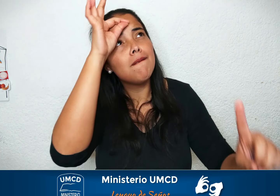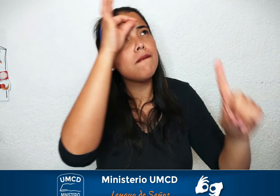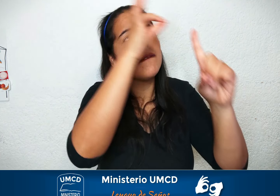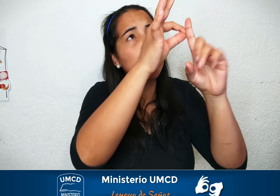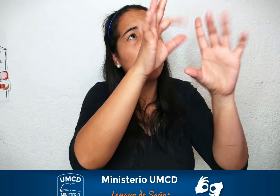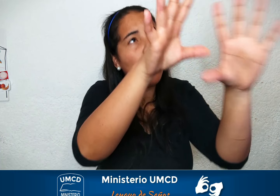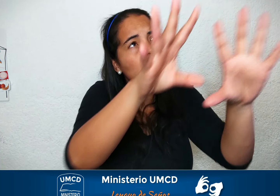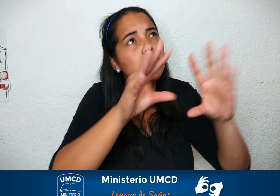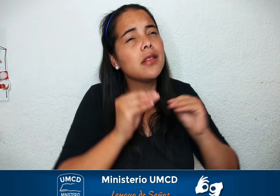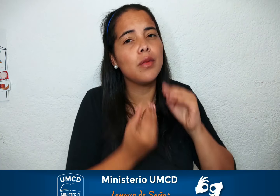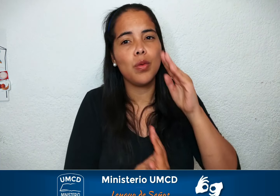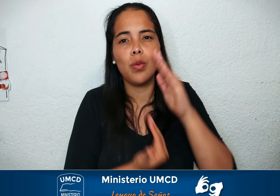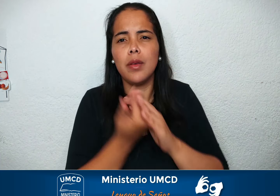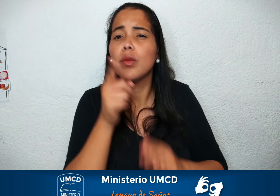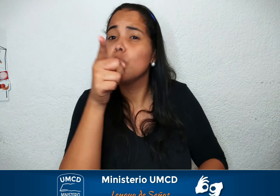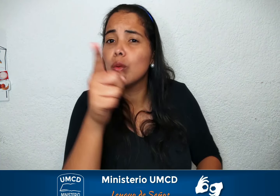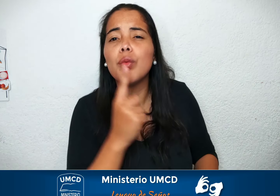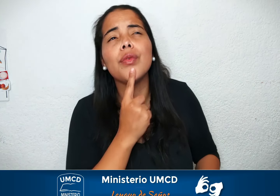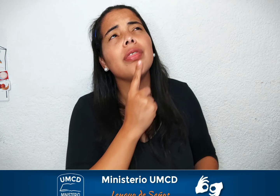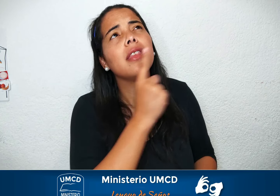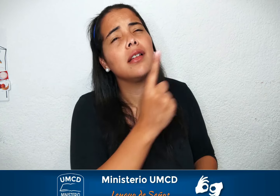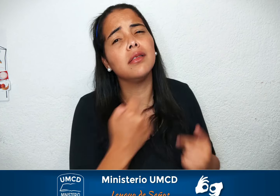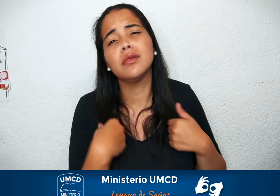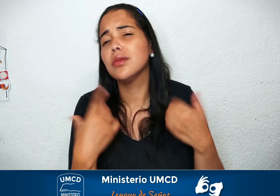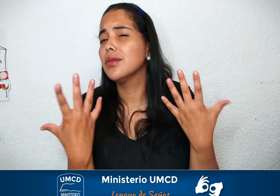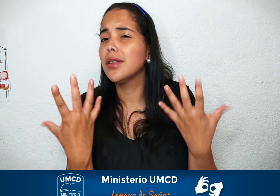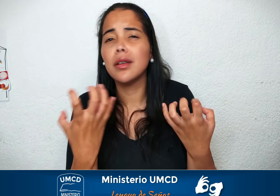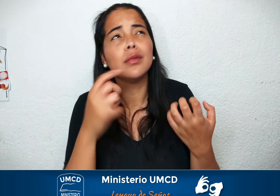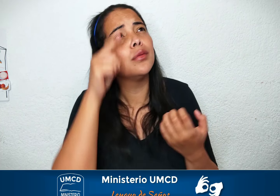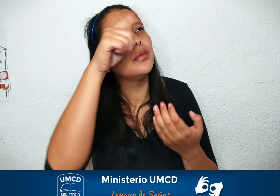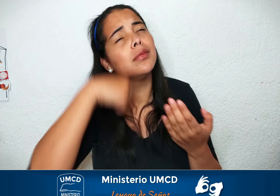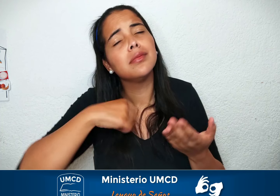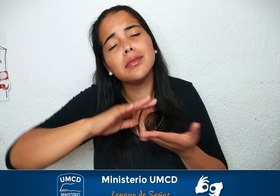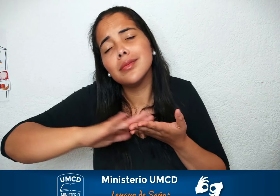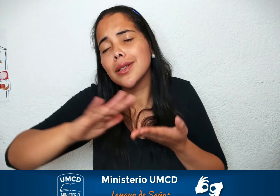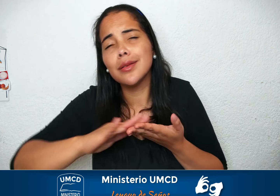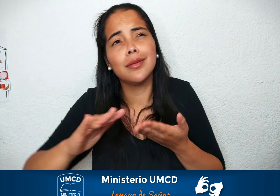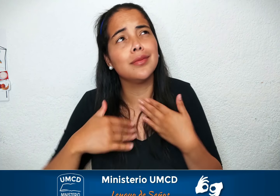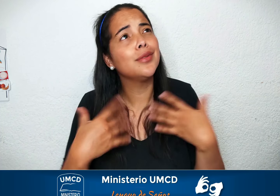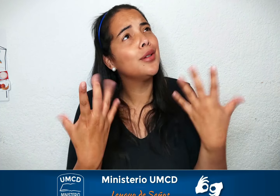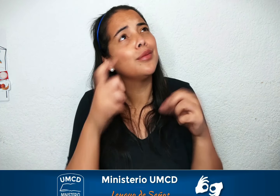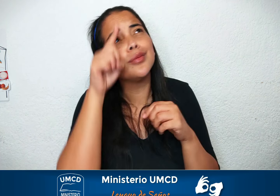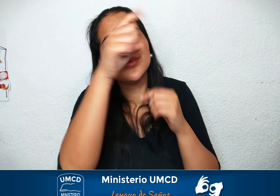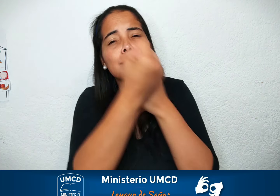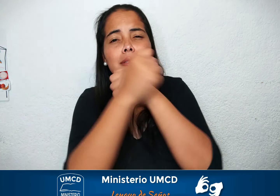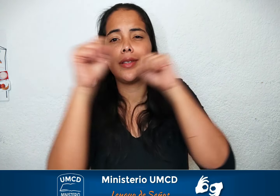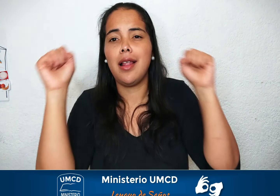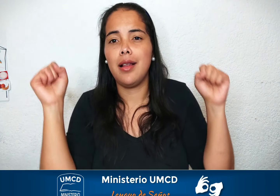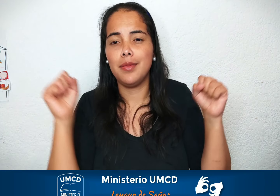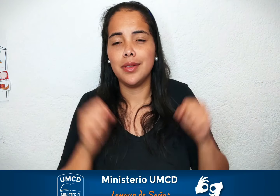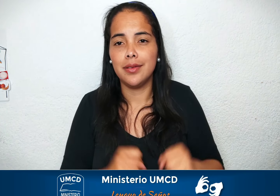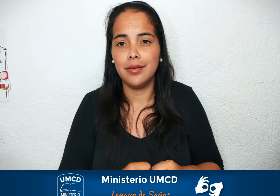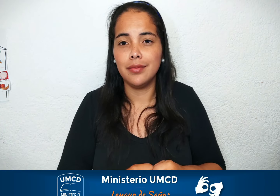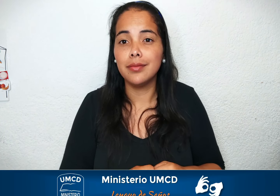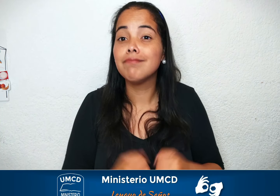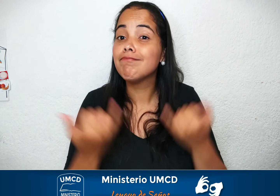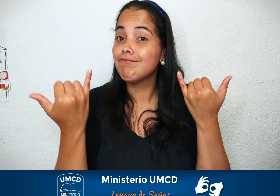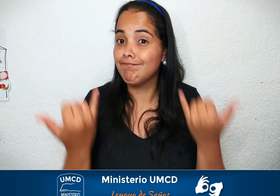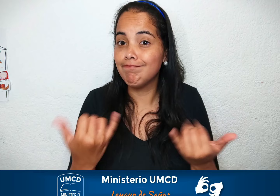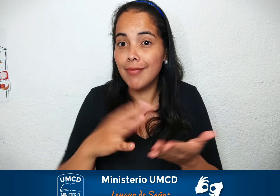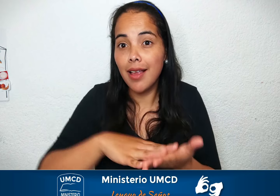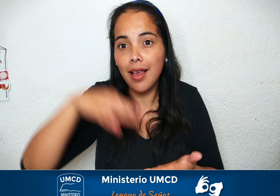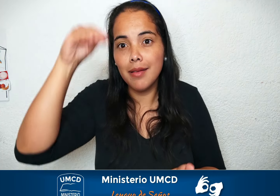el perdón de los pecados y decirle a Cristo, yo quiero que me perdones, yo quiero que me salves.